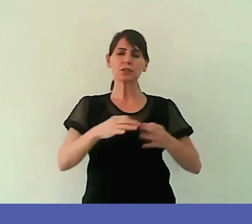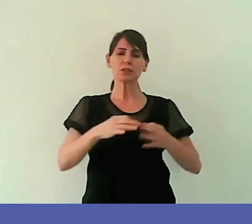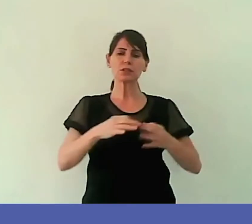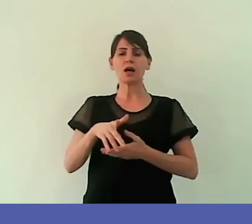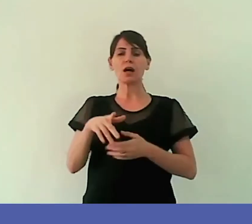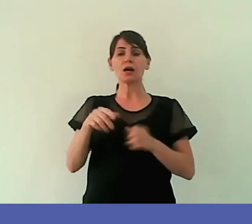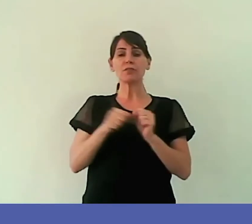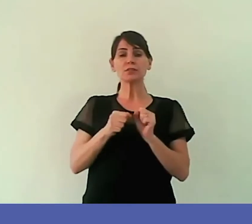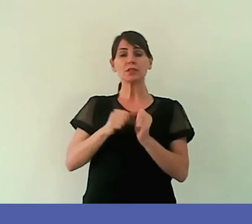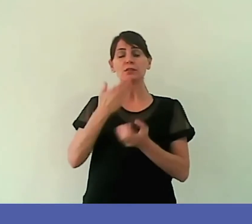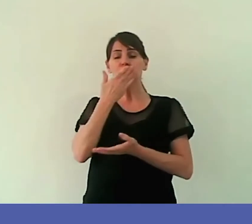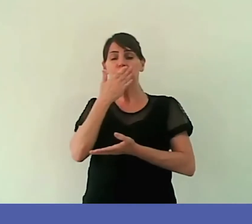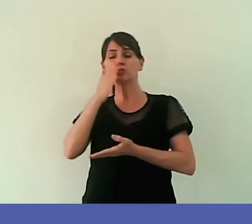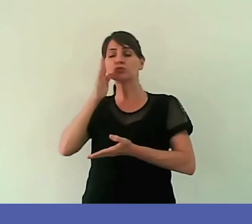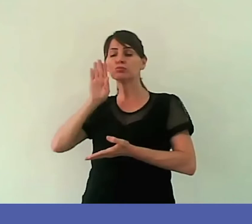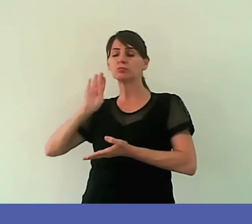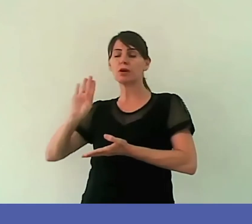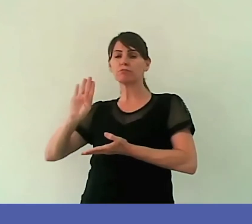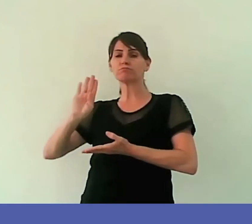jurar, né?